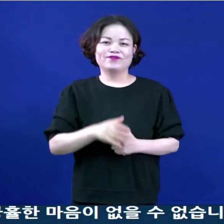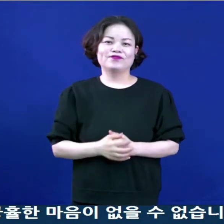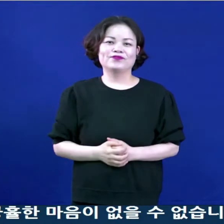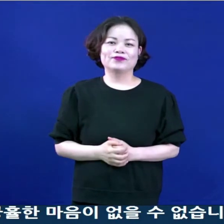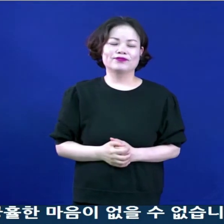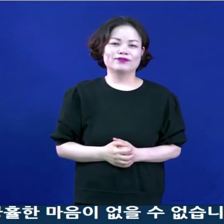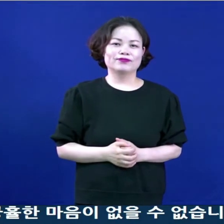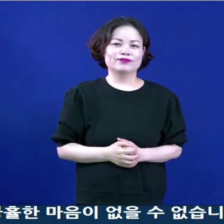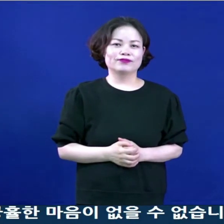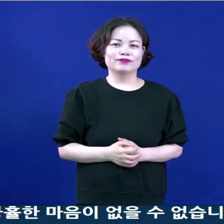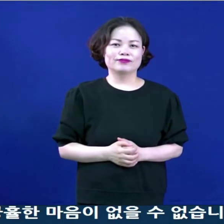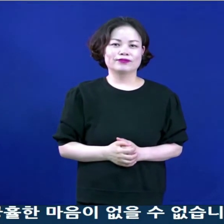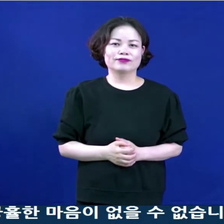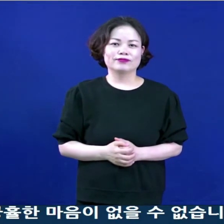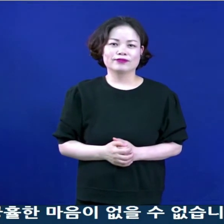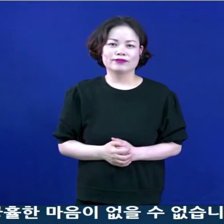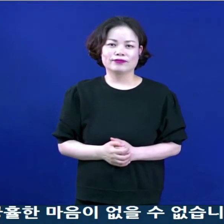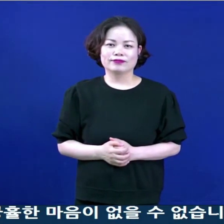것입니다.